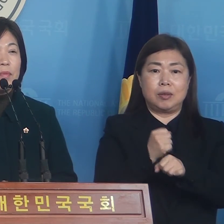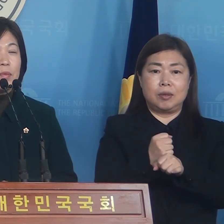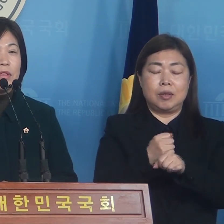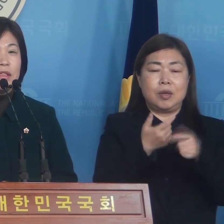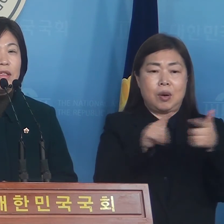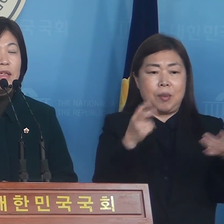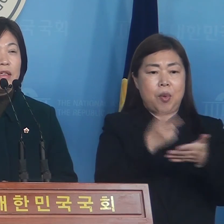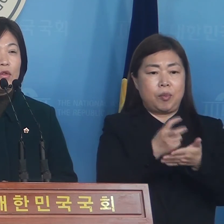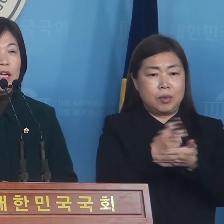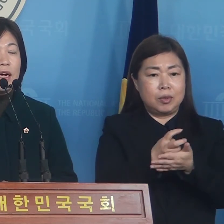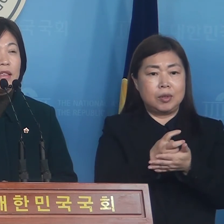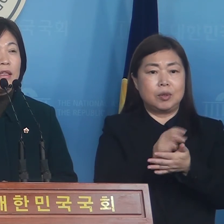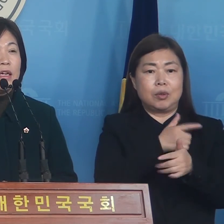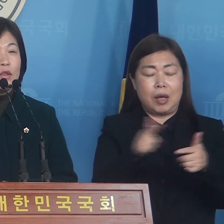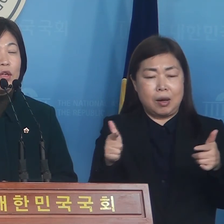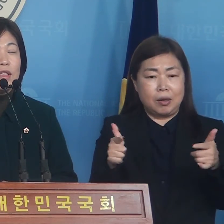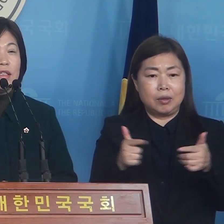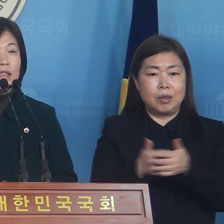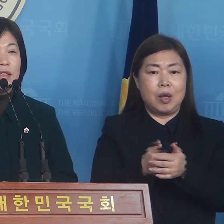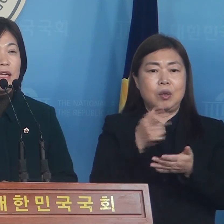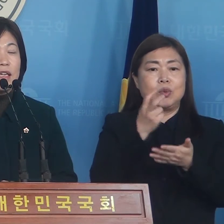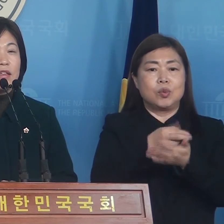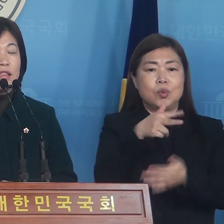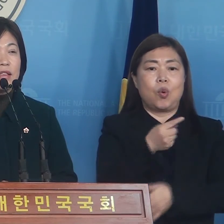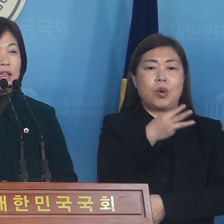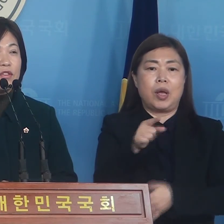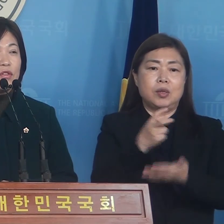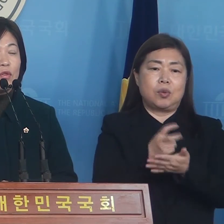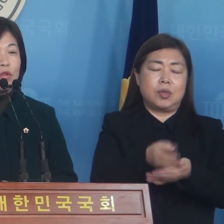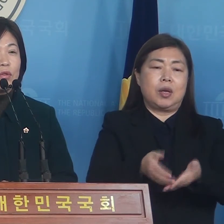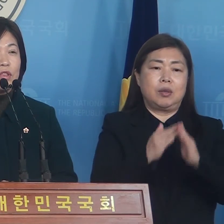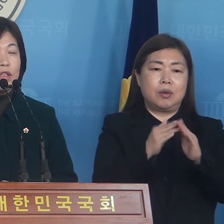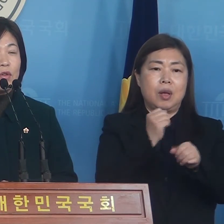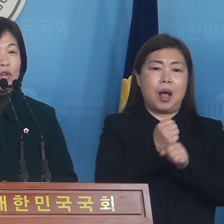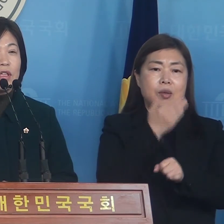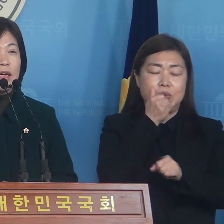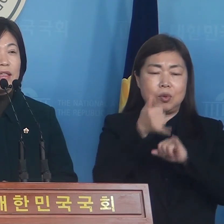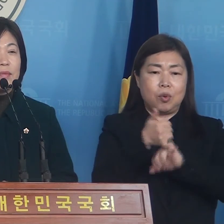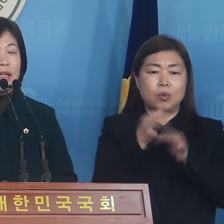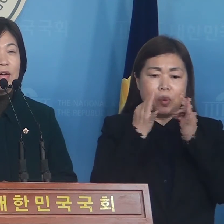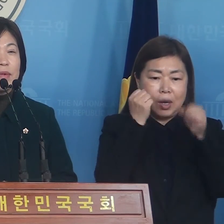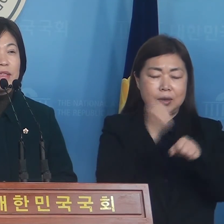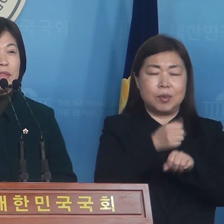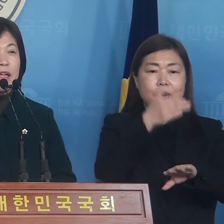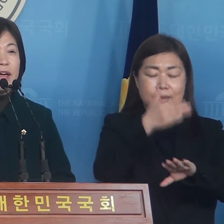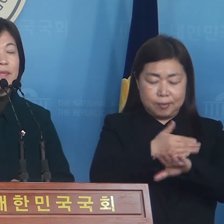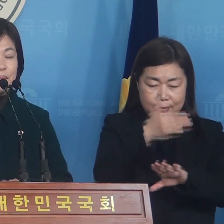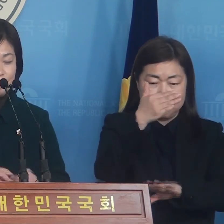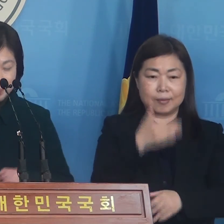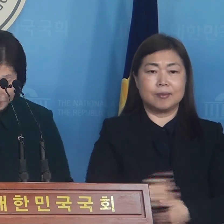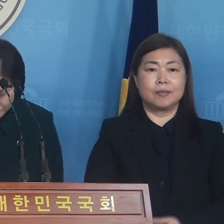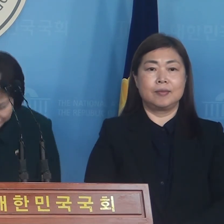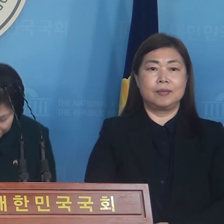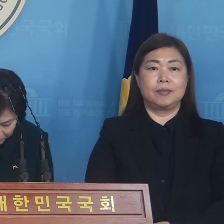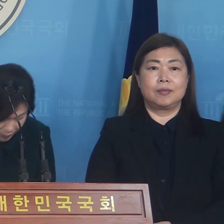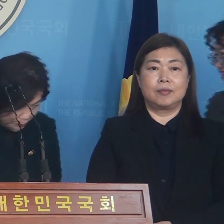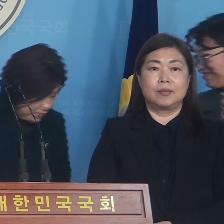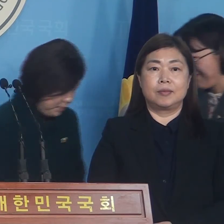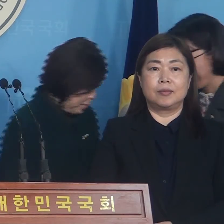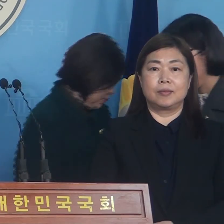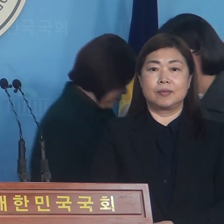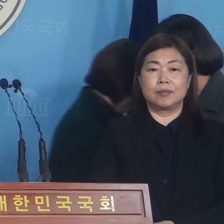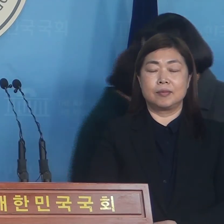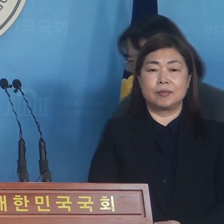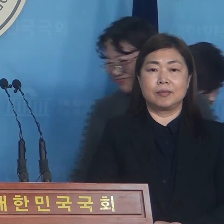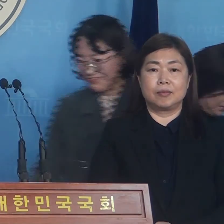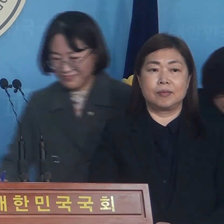연계해서 다양한 법들을 그리고 다양한 조례들을, 다양한 정책들을 할 수 있도록 최선의 노력을 다하겠습니다. 고맙습니다.